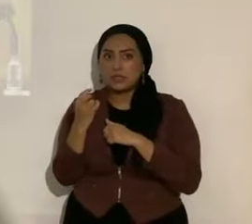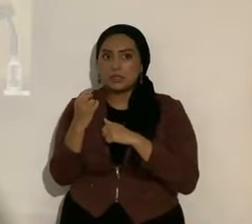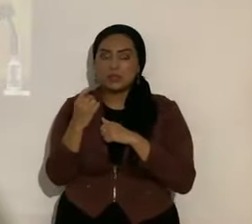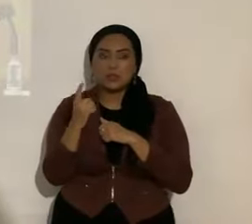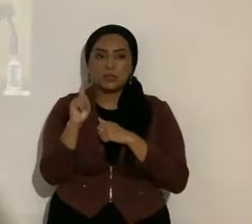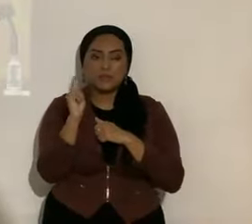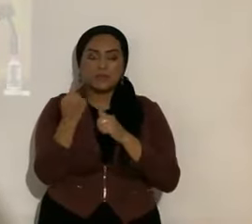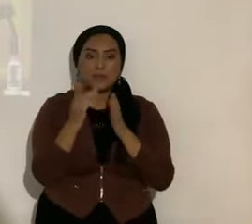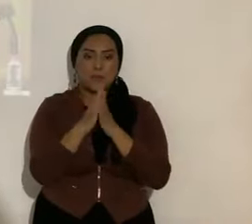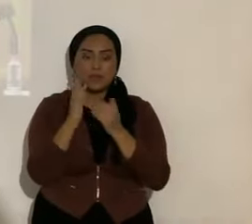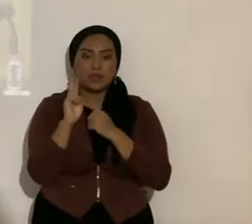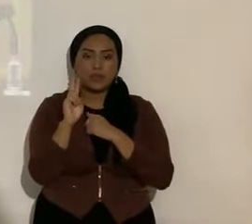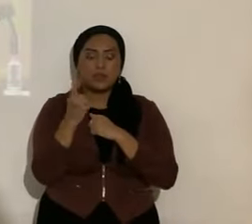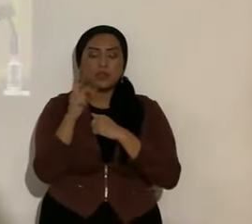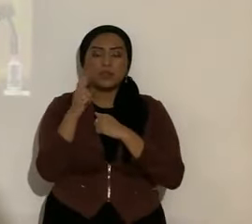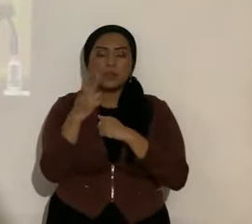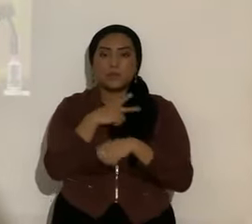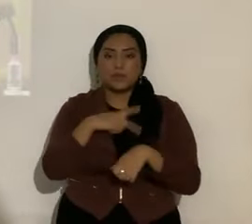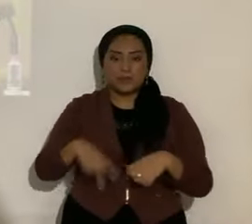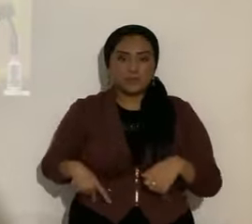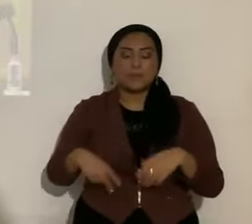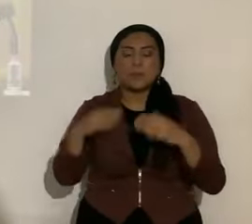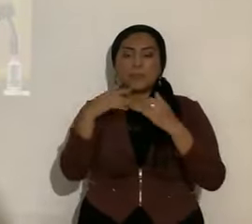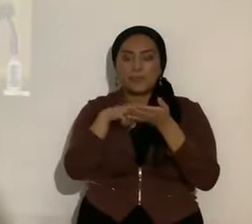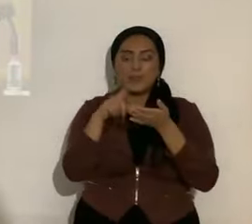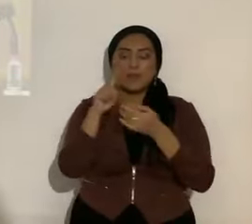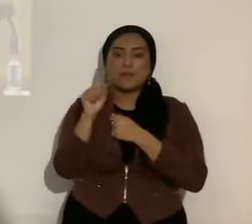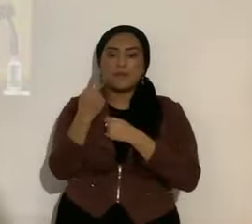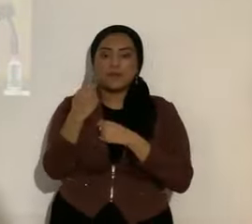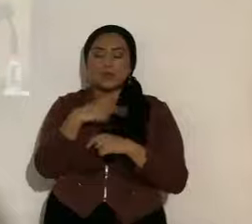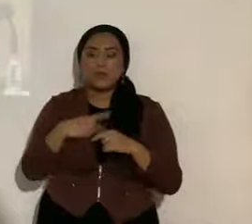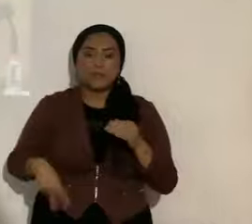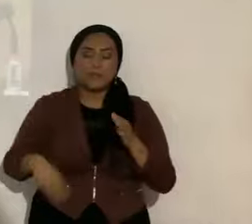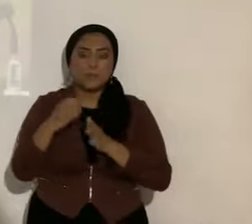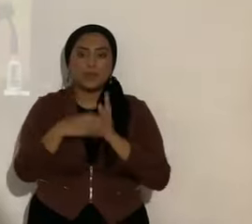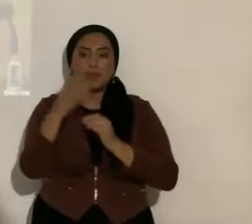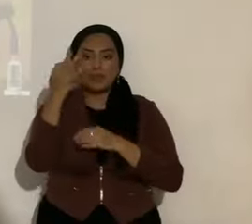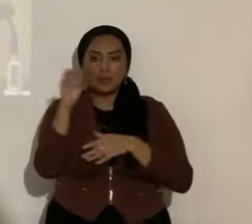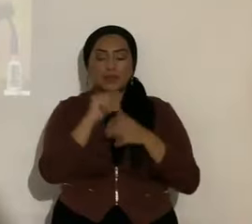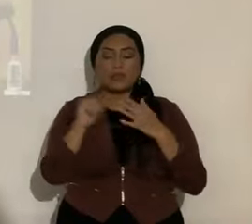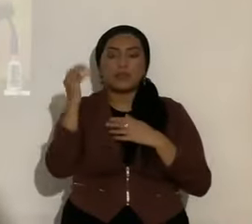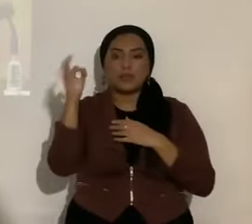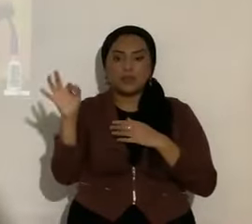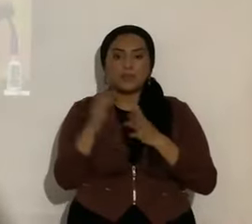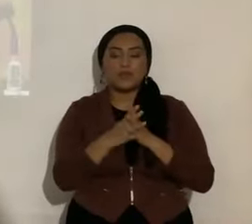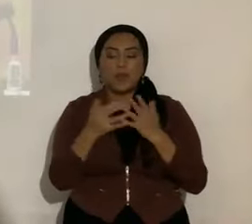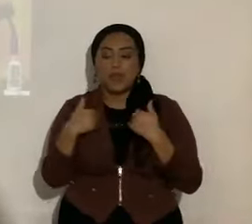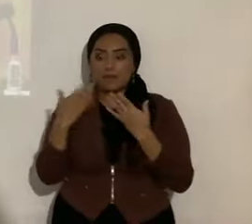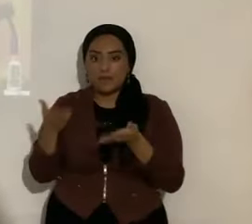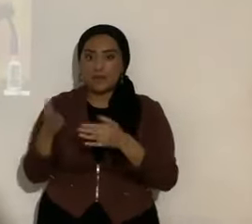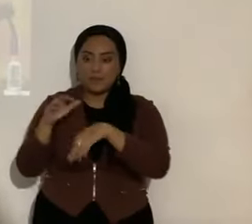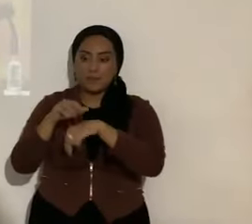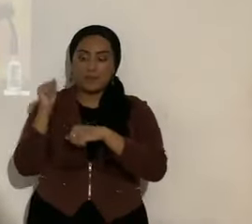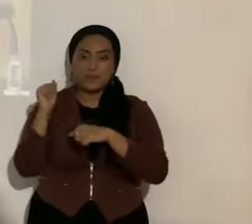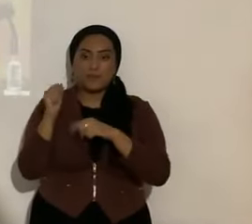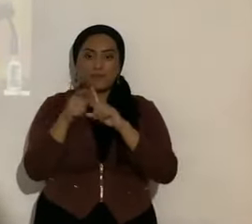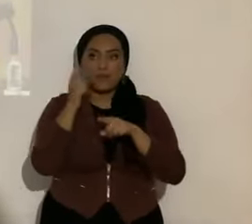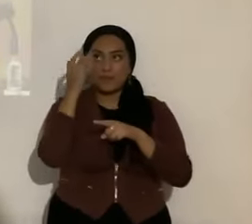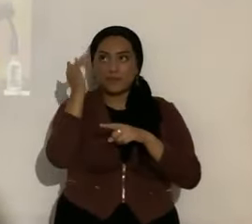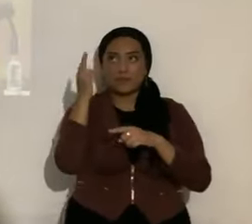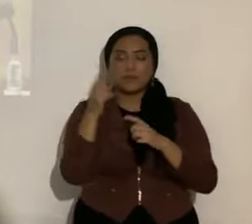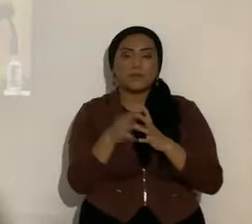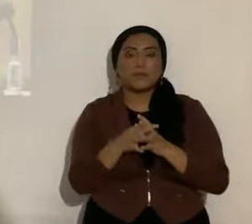el primer libro y el segundo de Reyes. Ahora vamos a Primera de Reyes 19:19. Ahí está el llamado de parte de